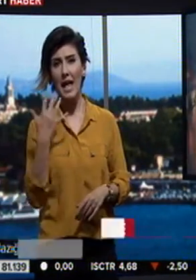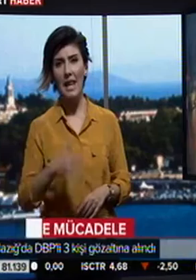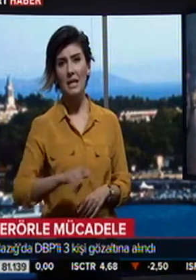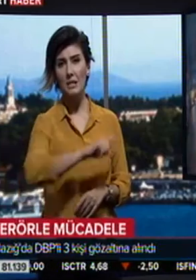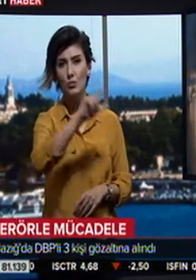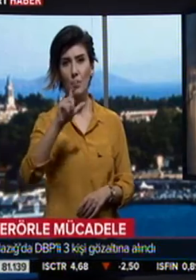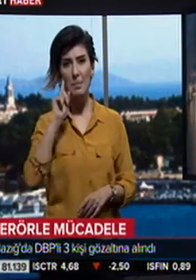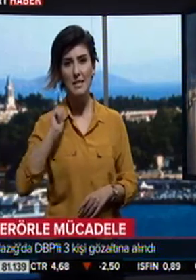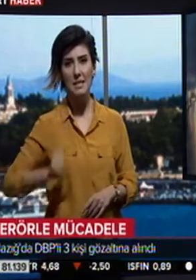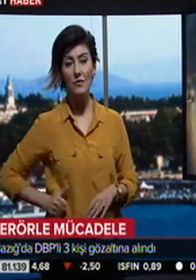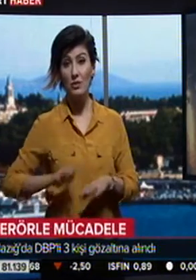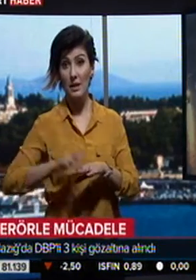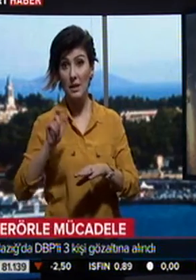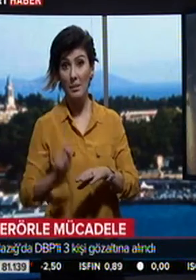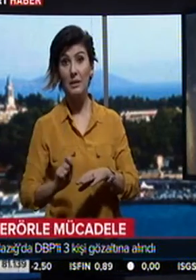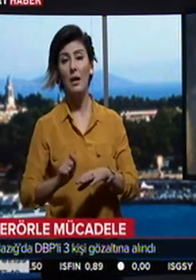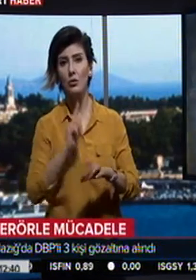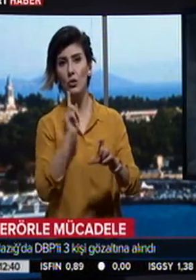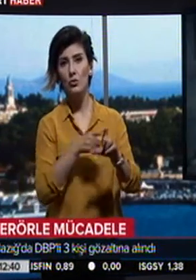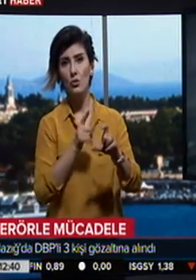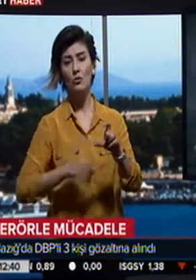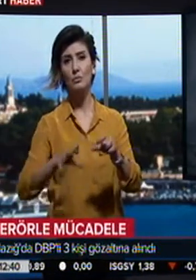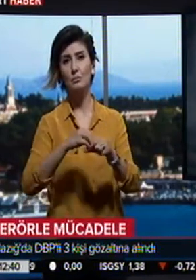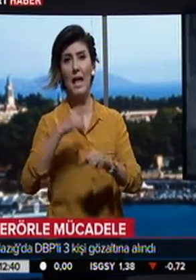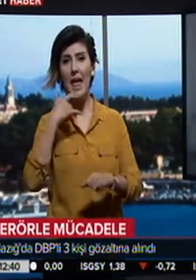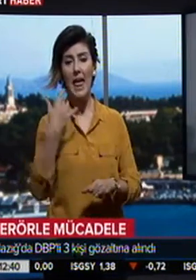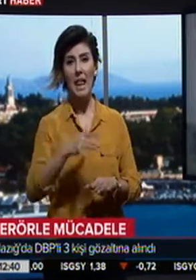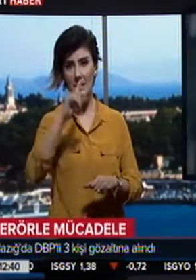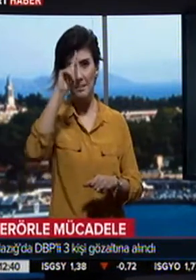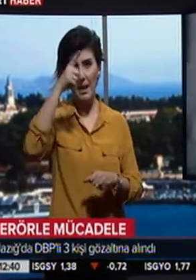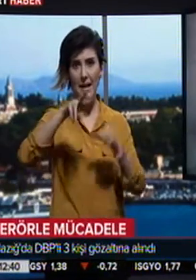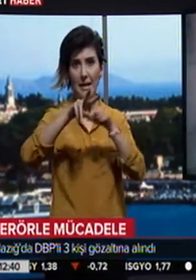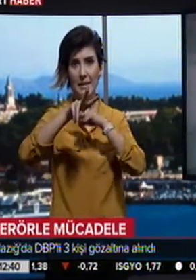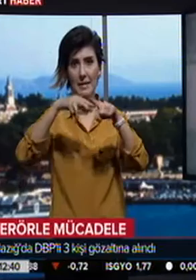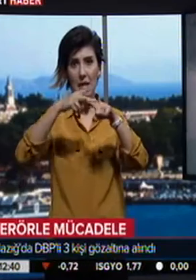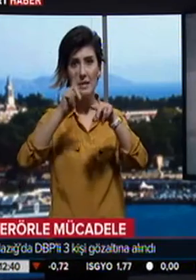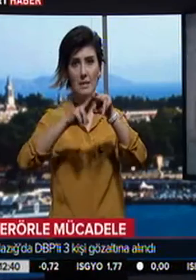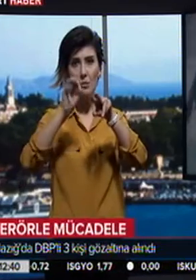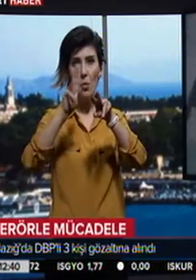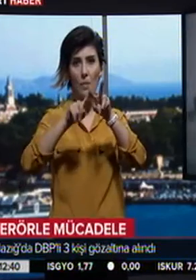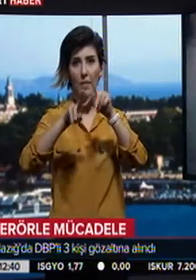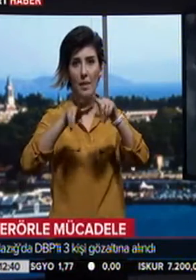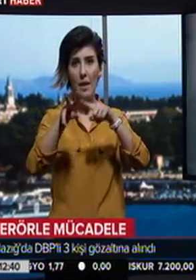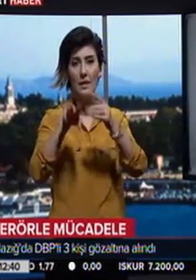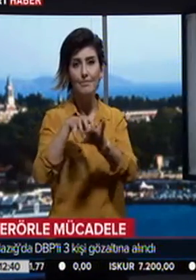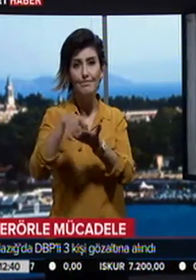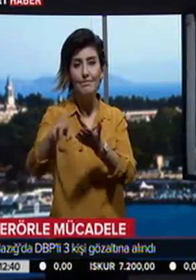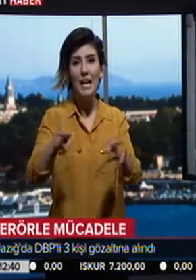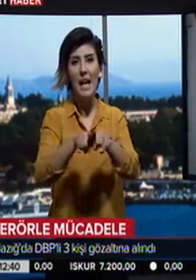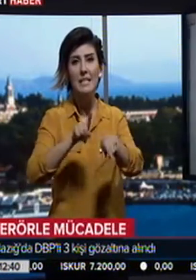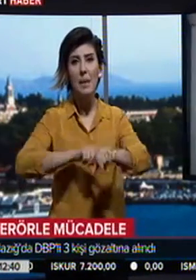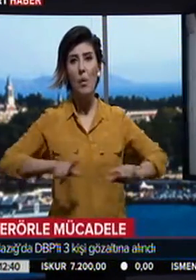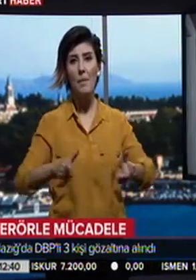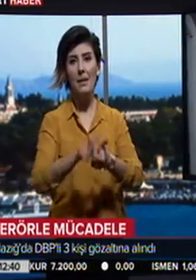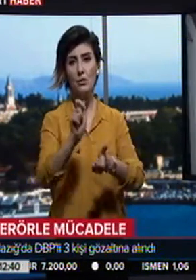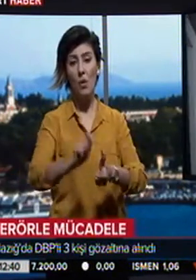Elazığ'da Cumhuriyet Başsavcılığı tarafından yürütülen soruşturma kapsamında Elazığ Merkez ve Yazıkonak beldesinde eş zamanlı operasyon